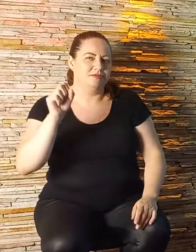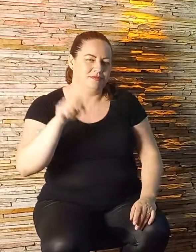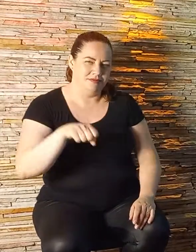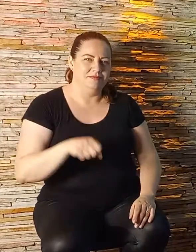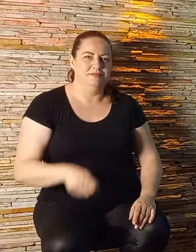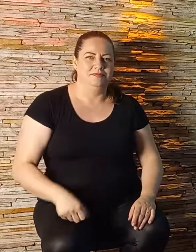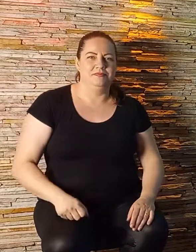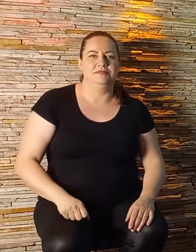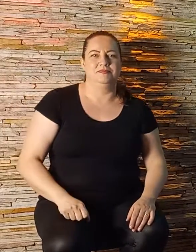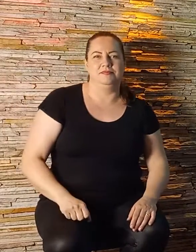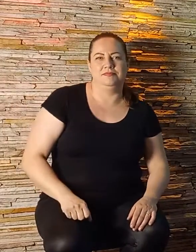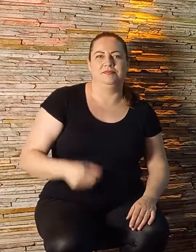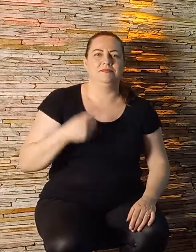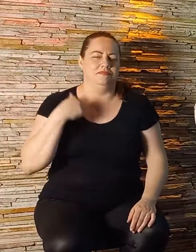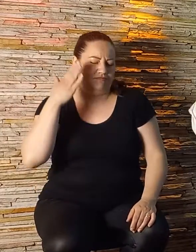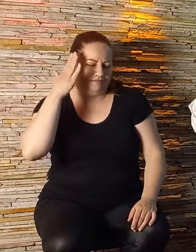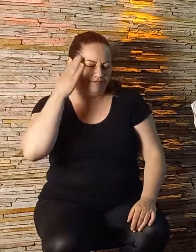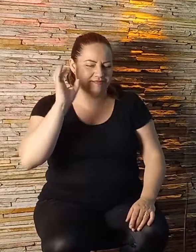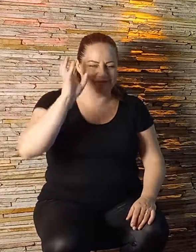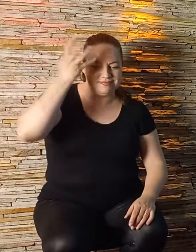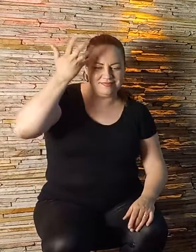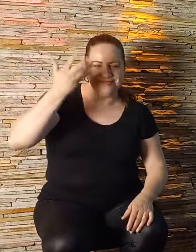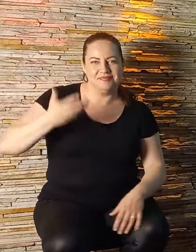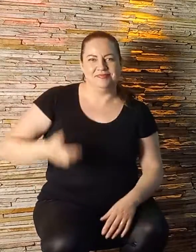manda um salve lá para tua